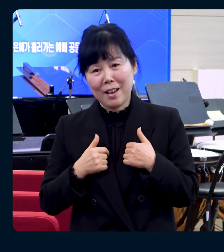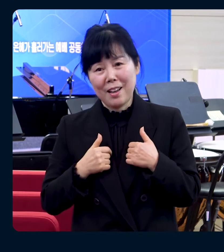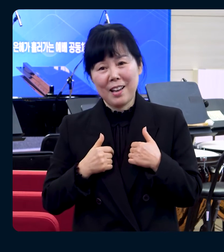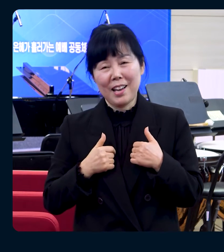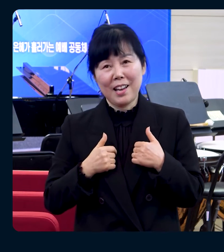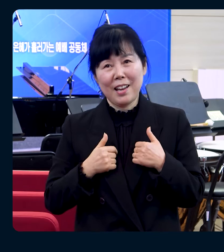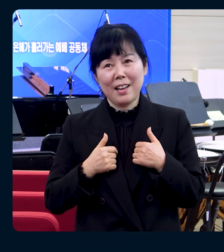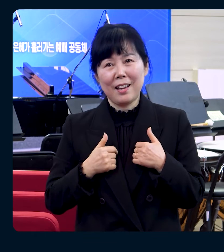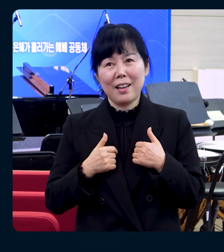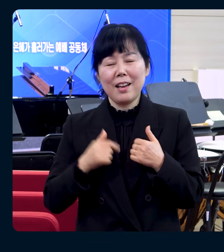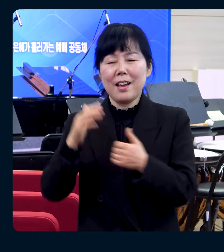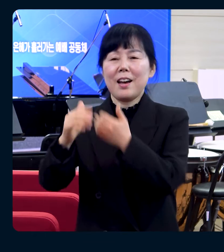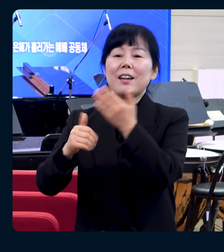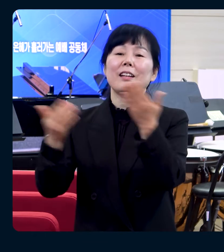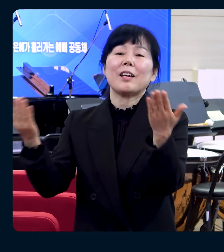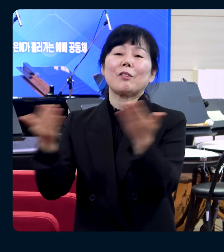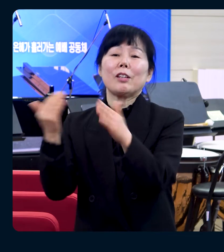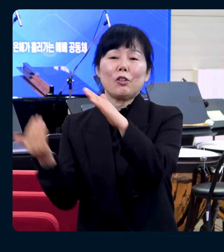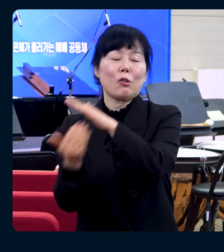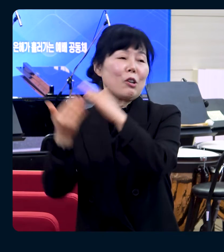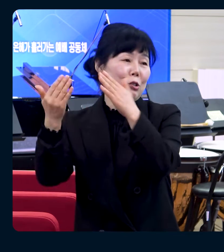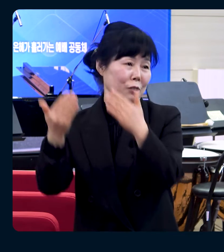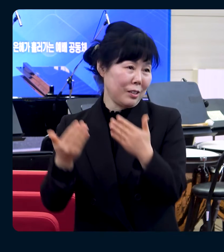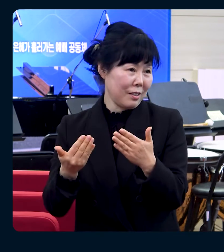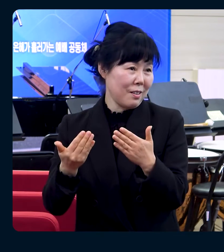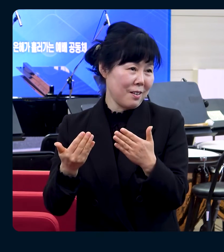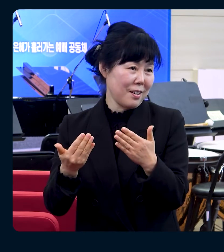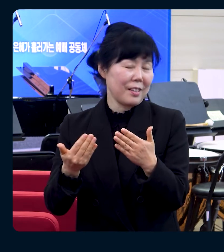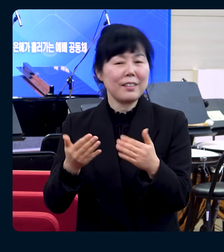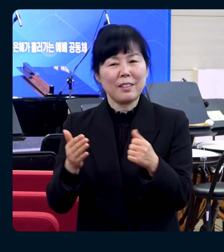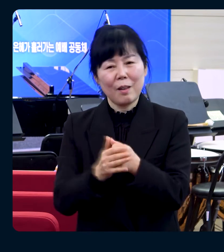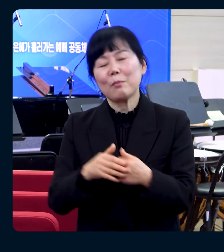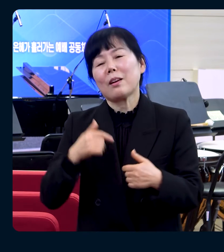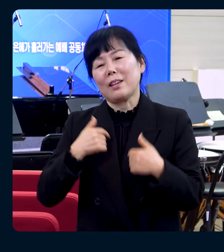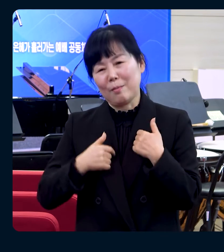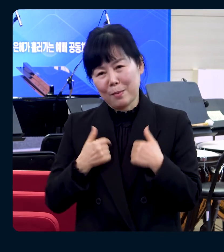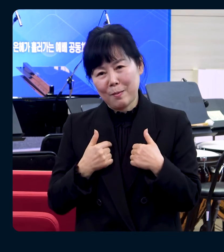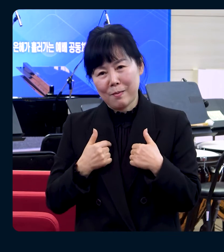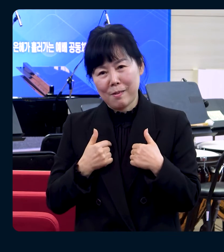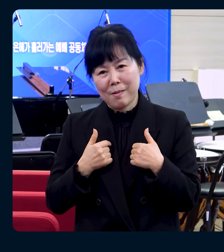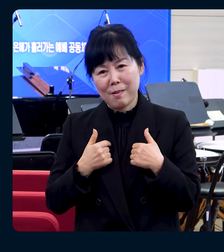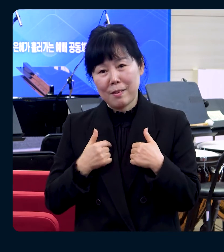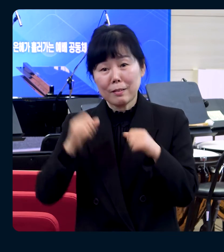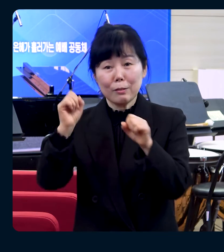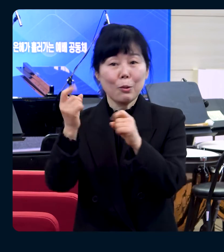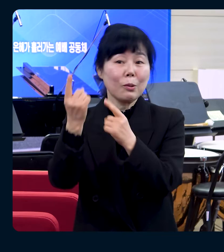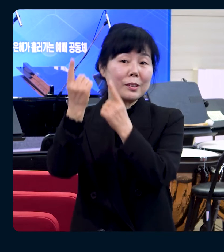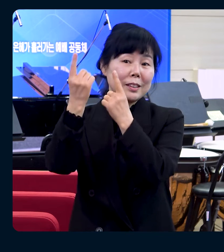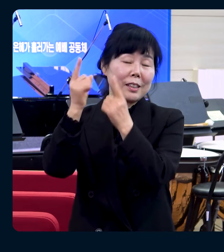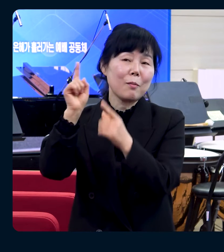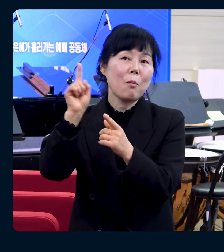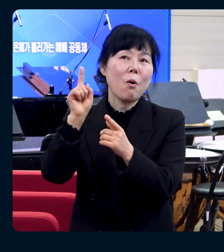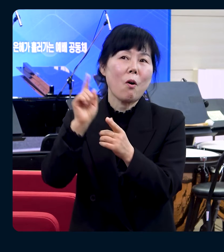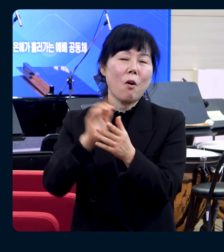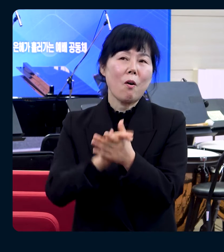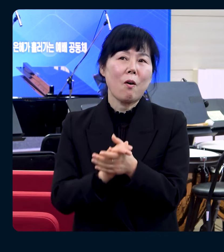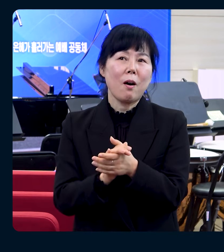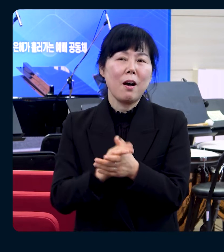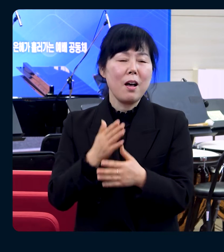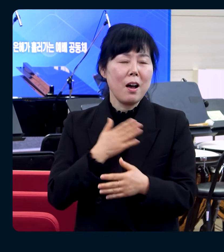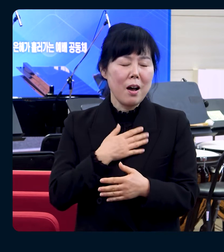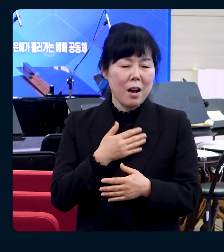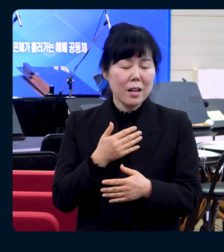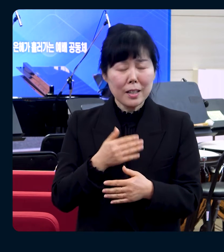걸 뛰어넘은 놀라운 그런 하나님의 역사인 것을 말하면서 동시에 여기에 또 뭐가 들어가 있느냐,